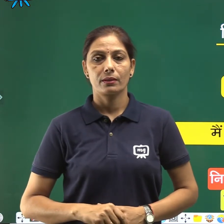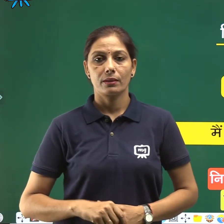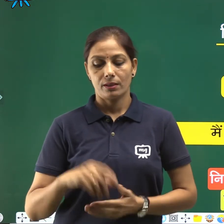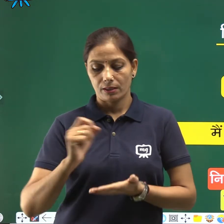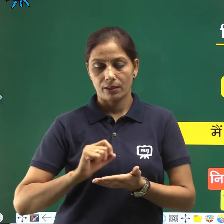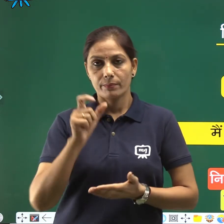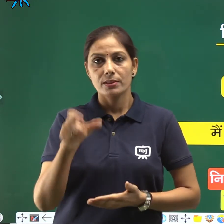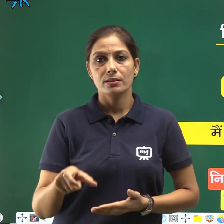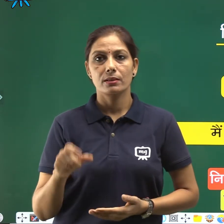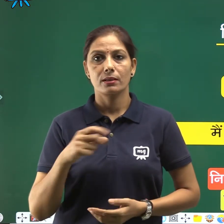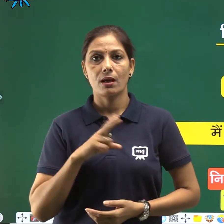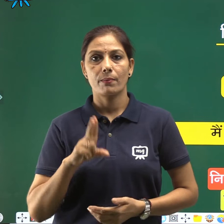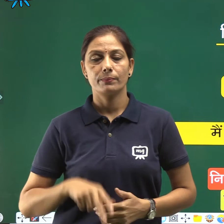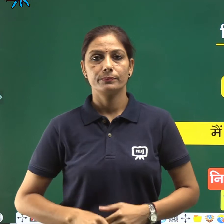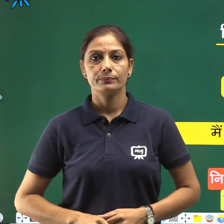अज्ञेय ने